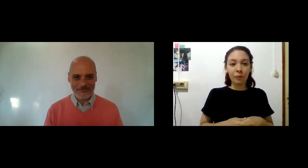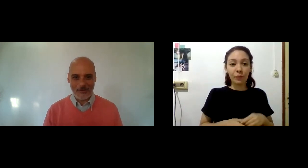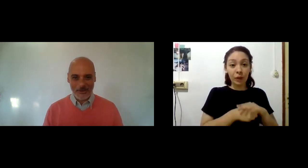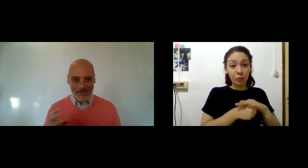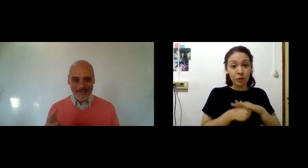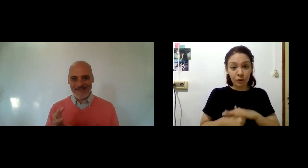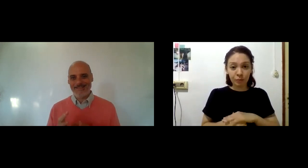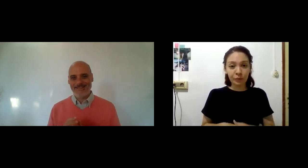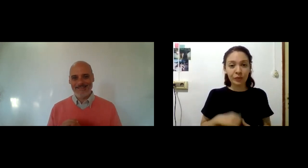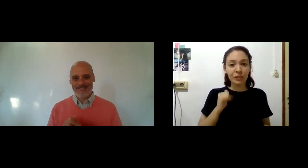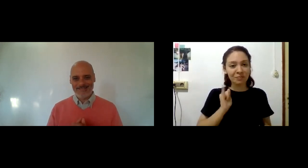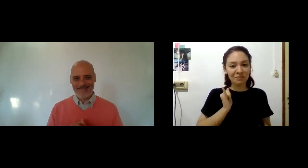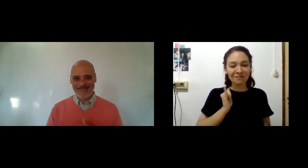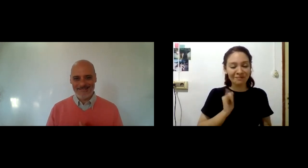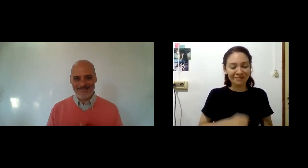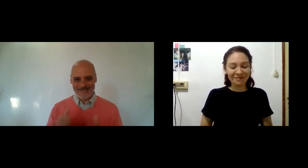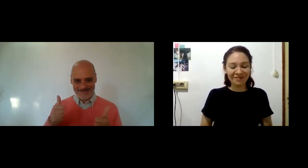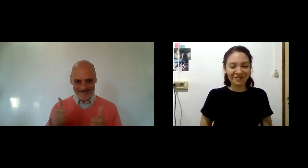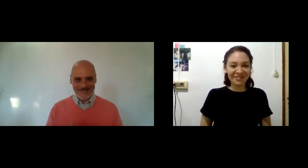Bueno, ¿vamos bien, Micaela?